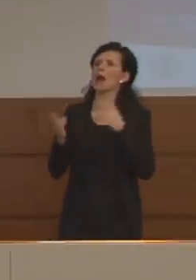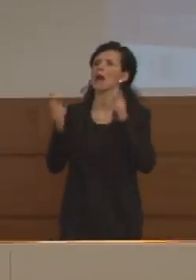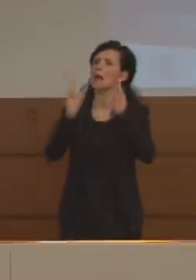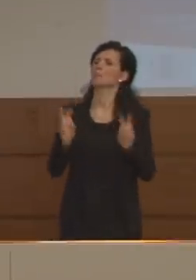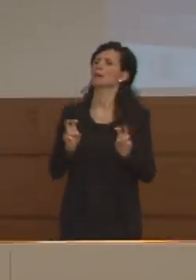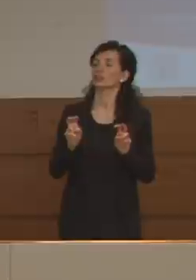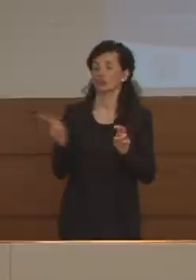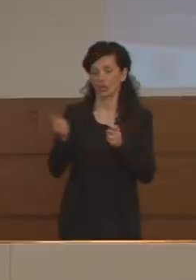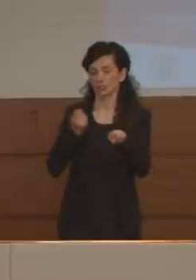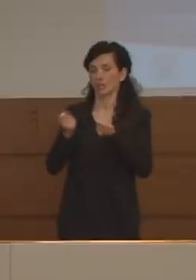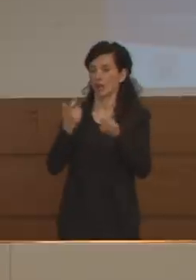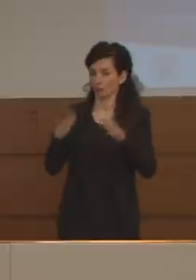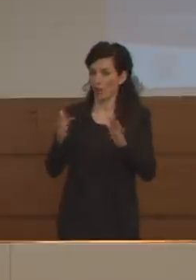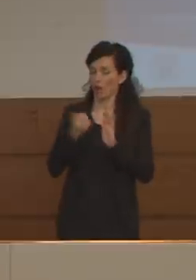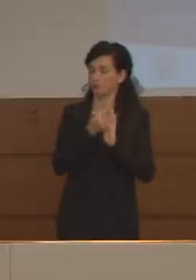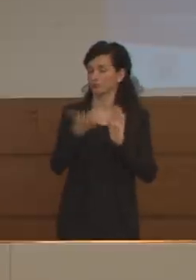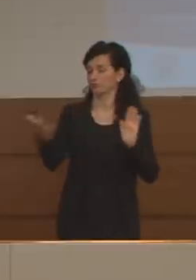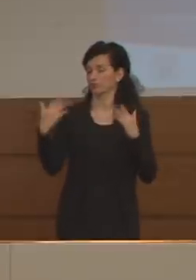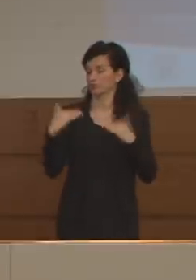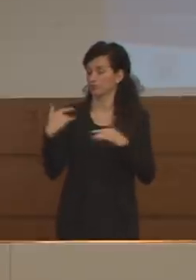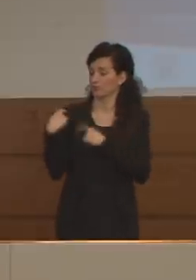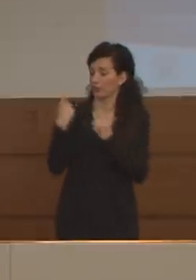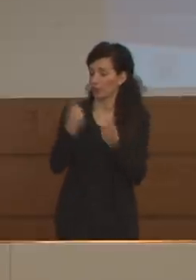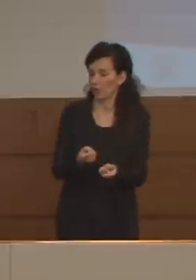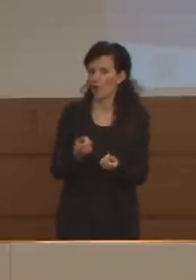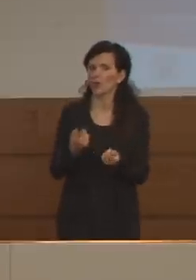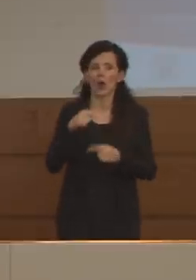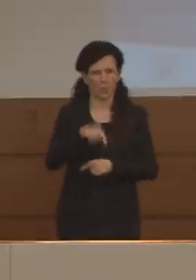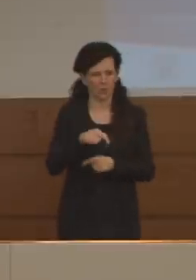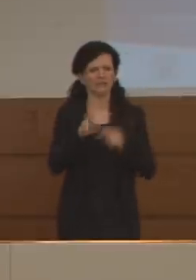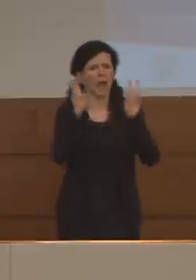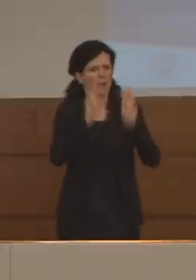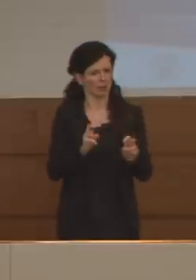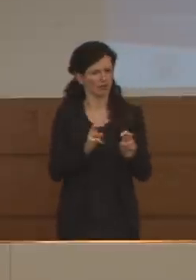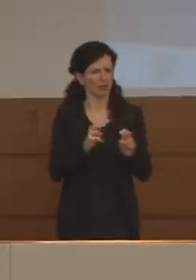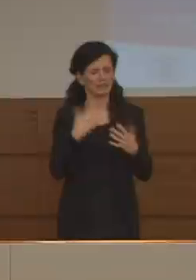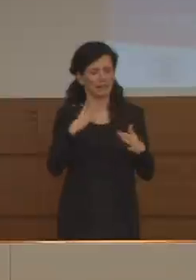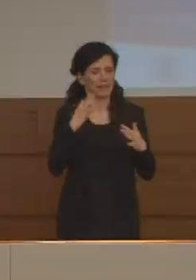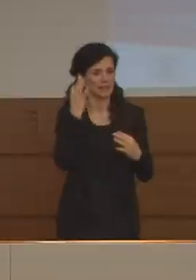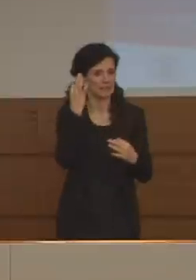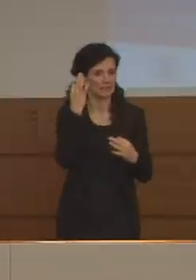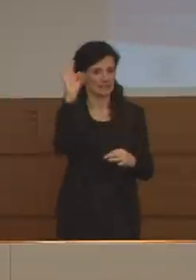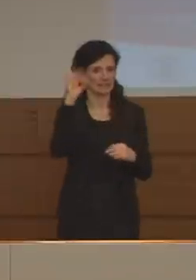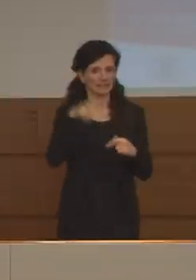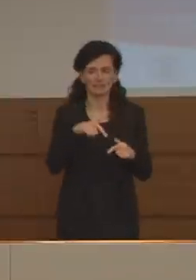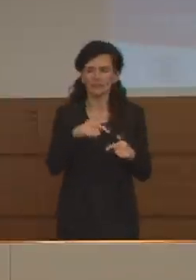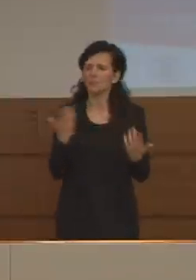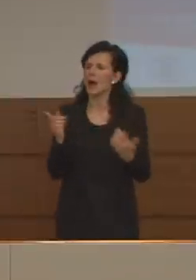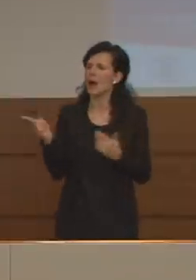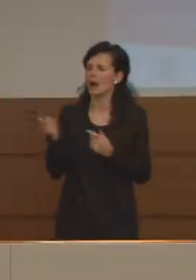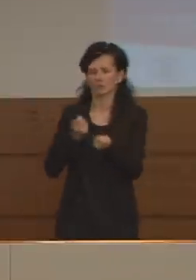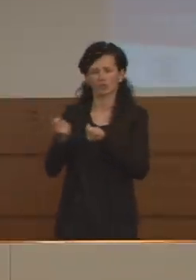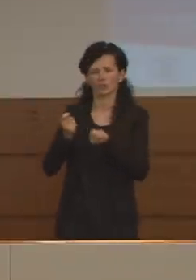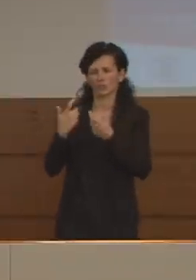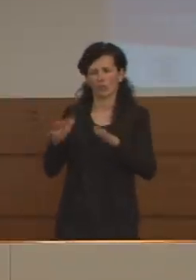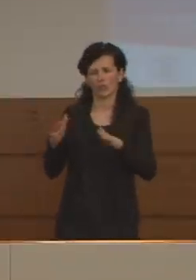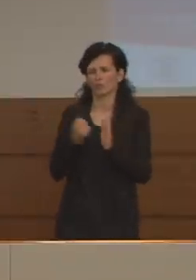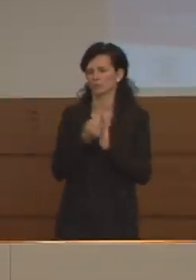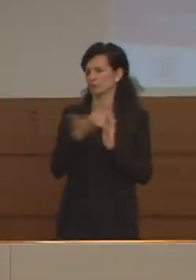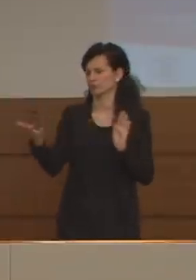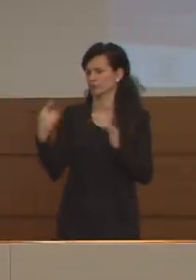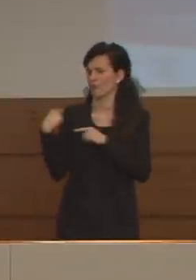ma questa è un'emergenza sentite tante quindi come le macchine lei lo sa